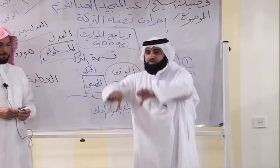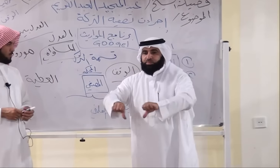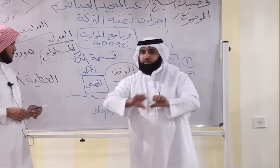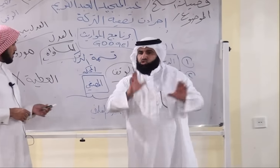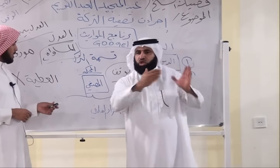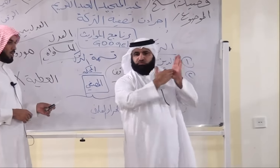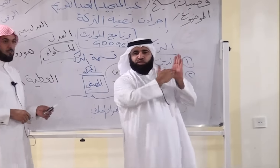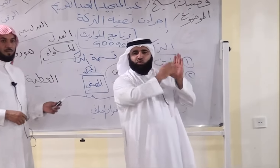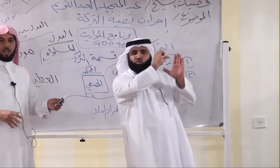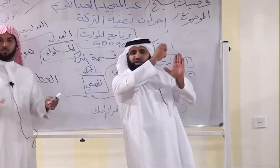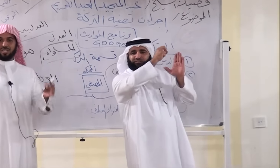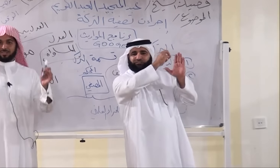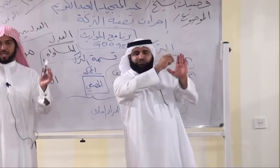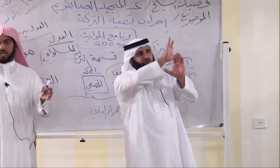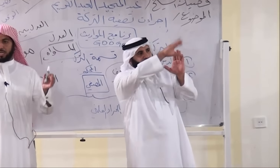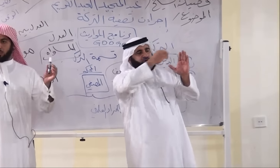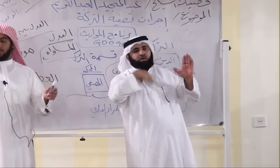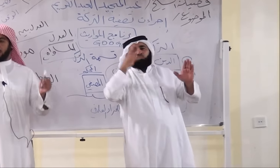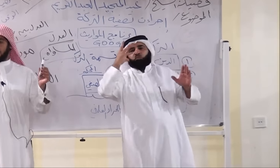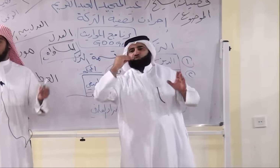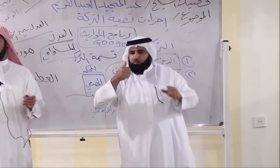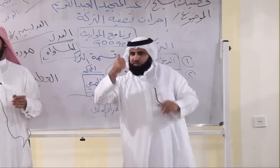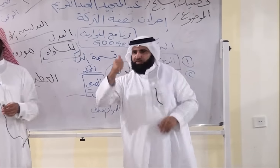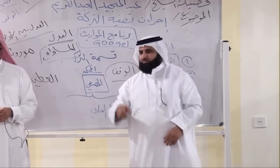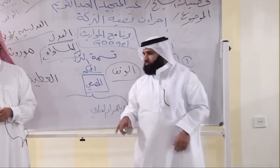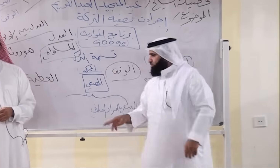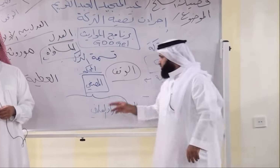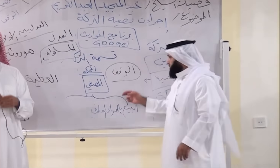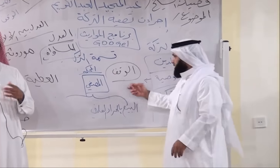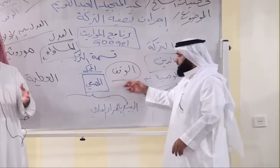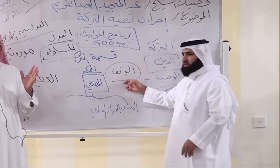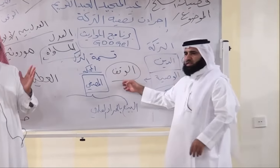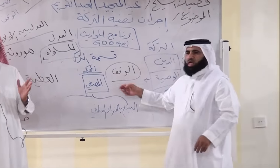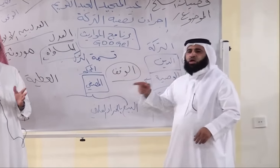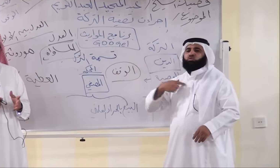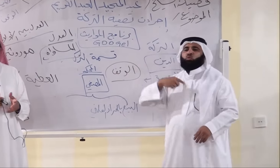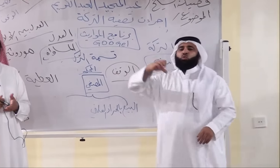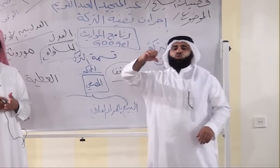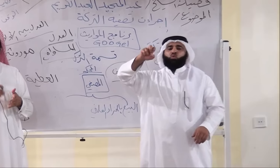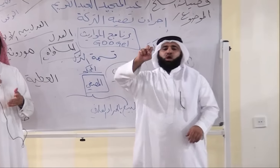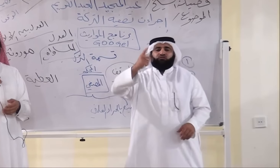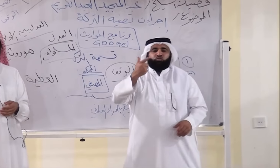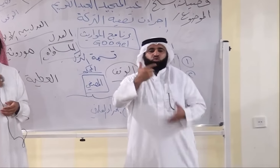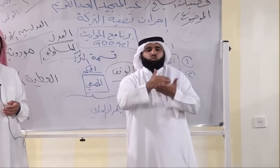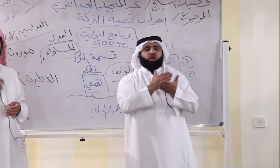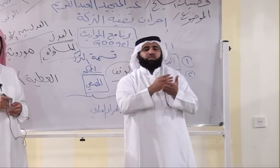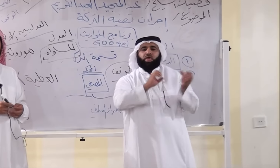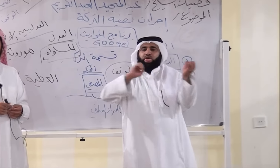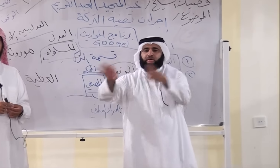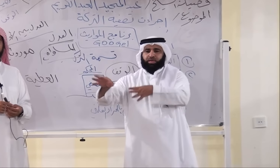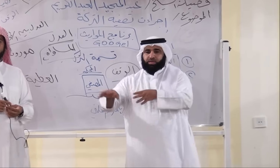هذه. فبعضهم يحط عقار أو عقارين أو أقل أو أكثر ويقول هذا للورثة يوزع عليهم.